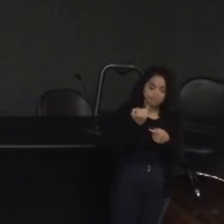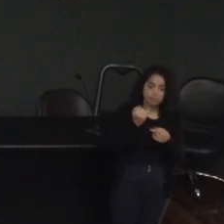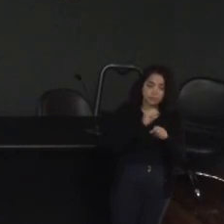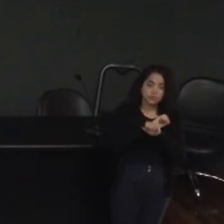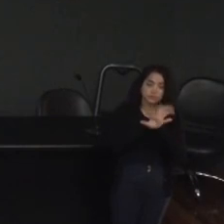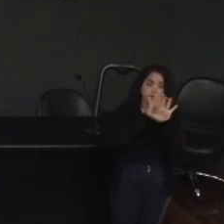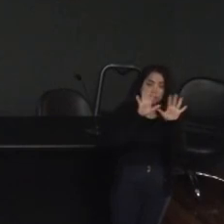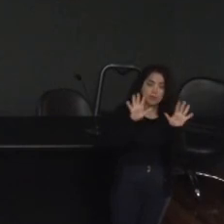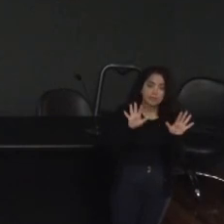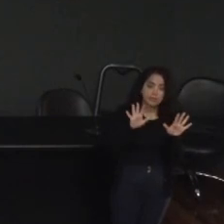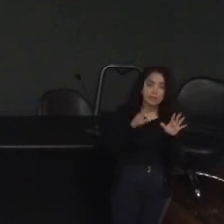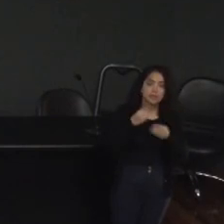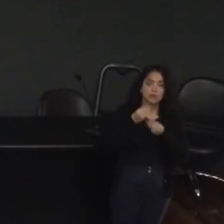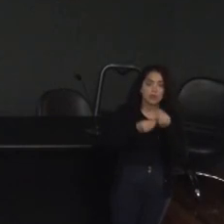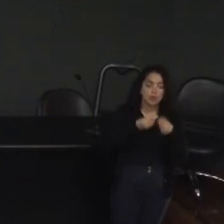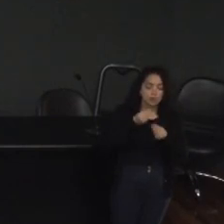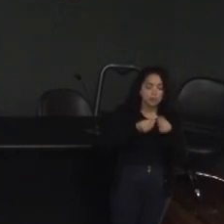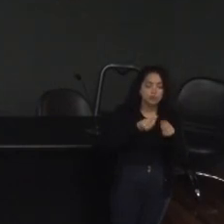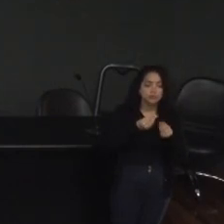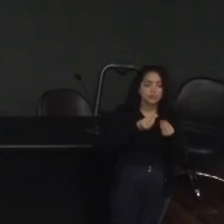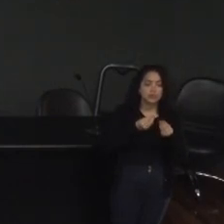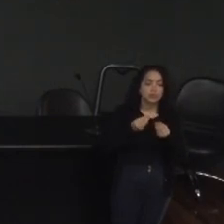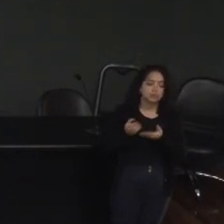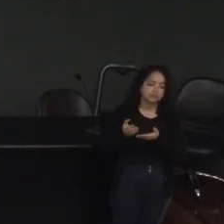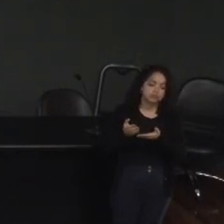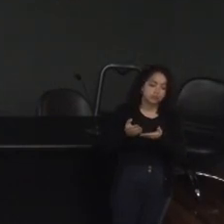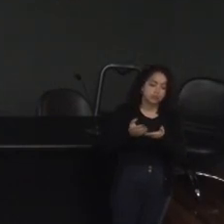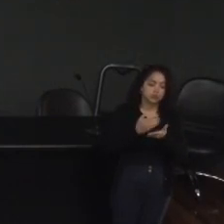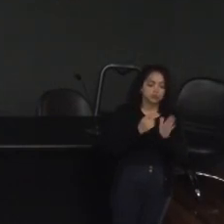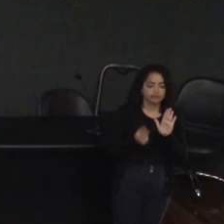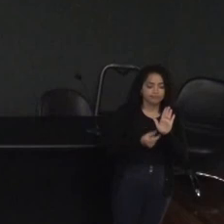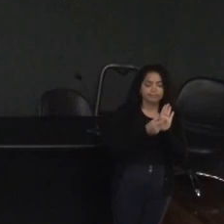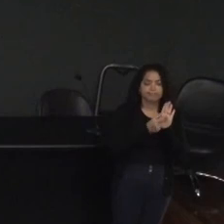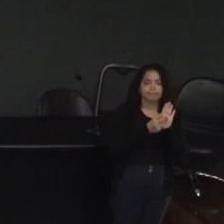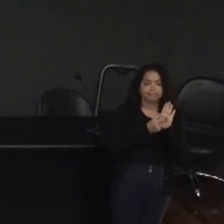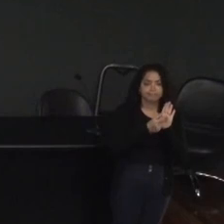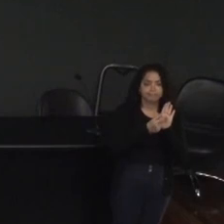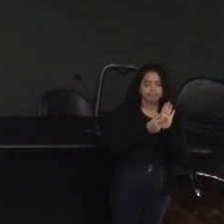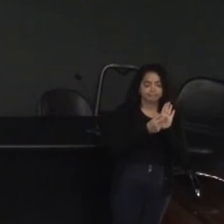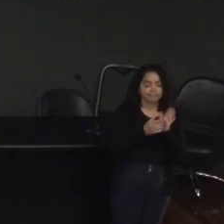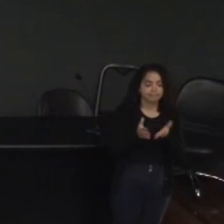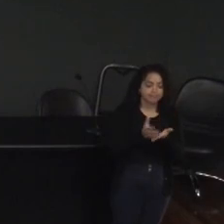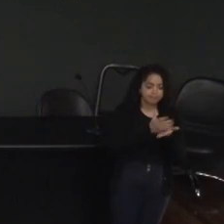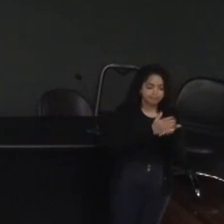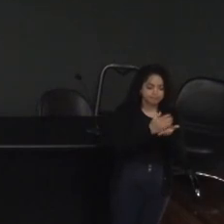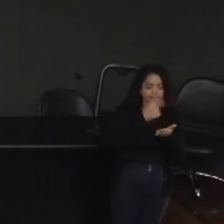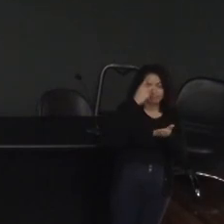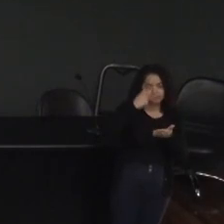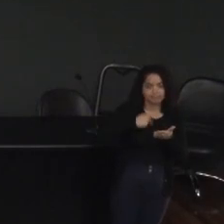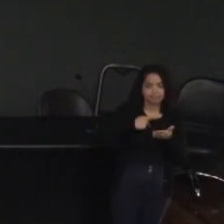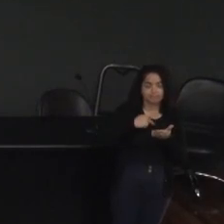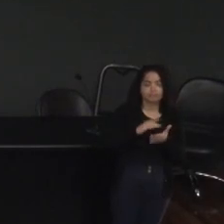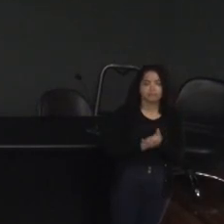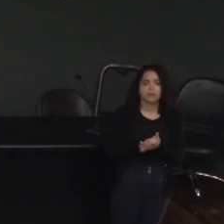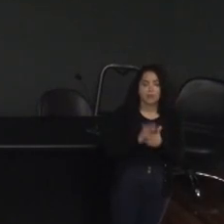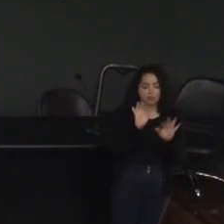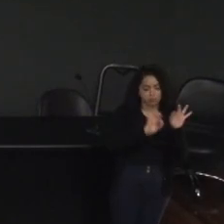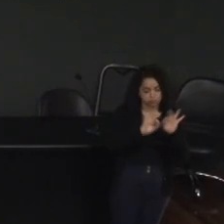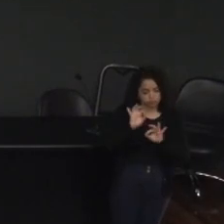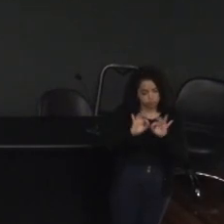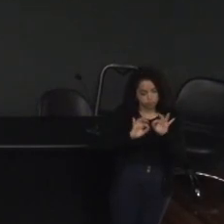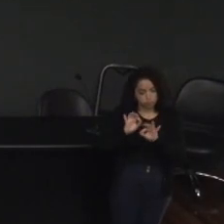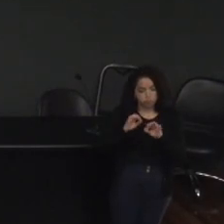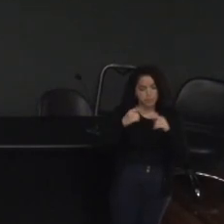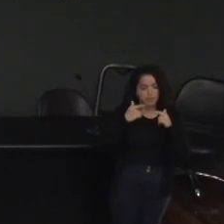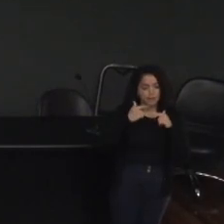forma clara como se dará o tratamento dos dados pessoais então para elaborar o termo de uso linguagem